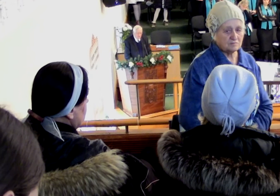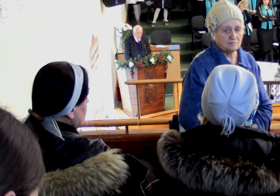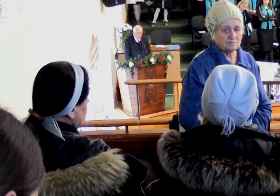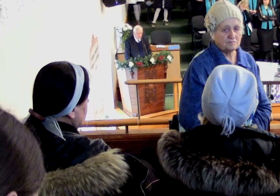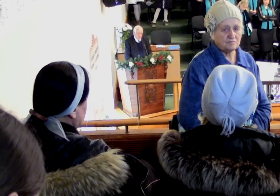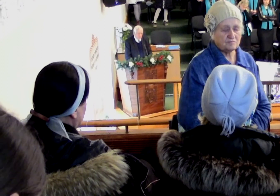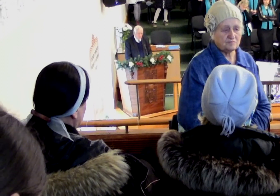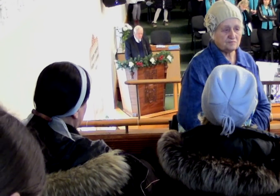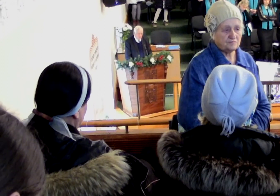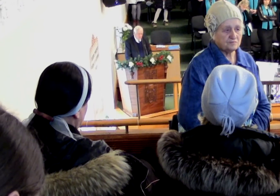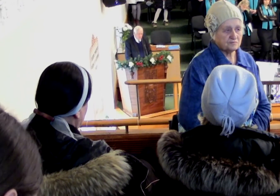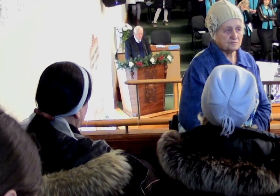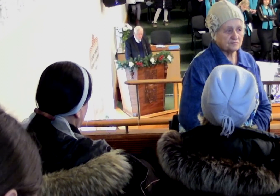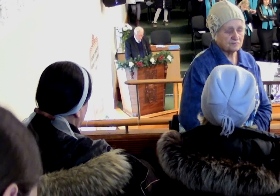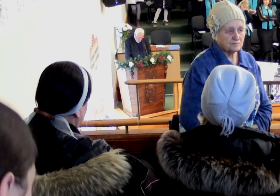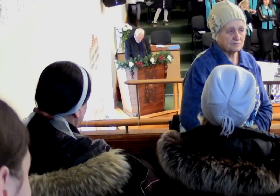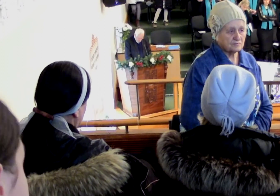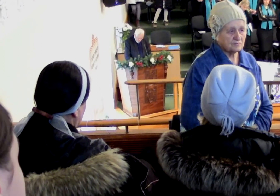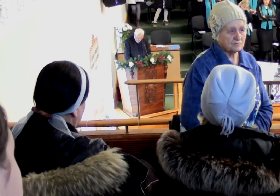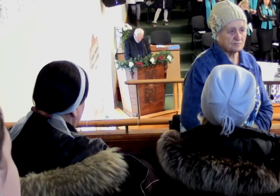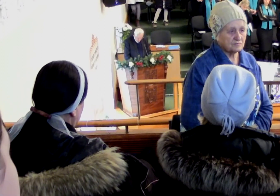Молитесь. Обратитесь к Господу.